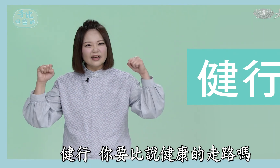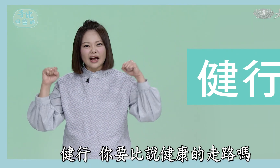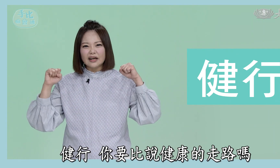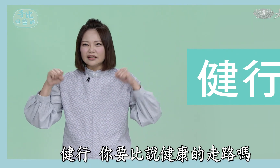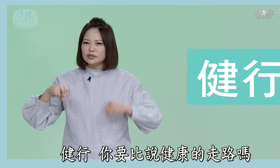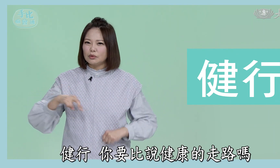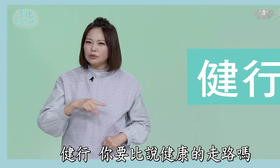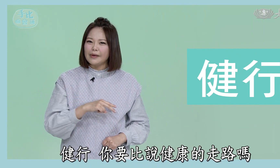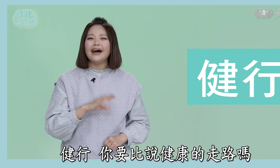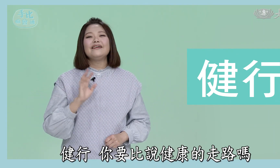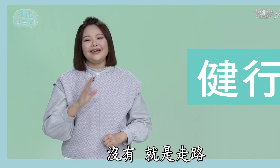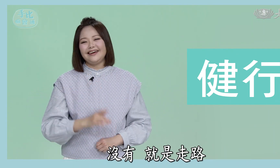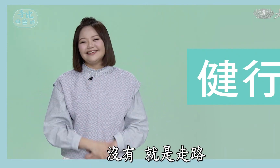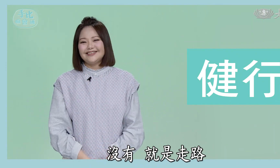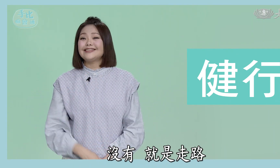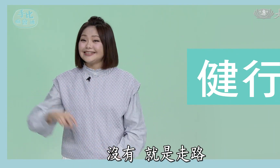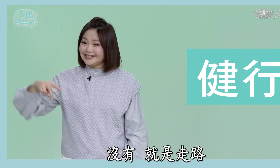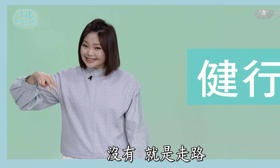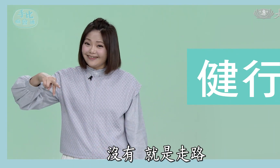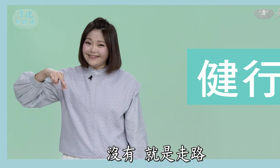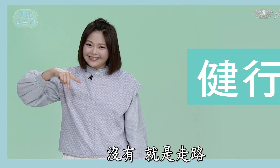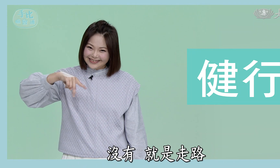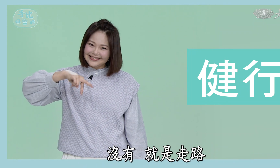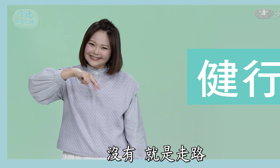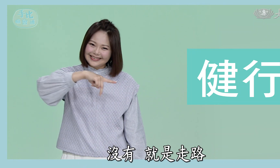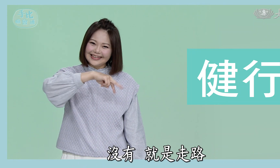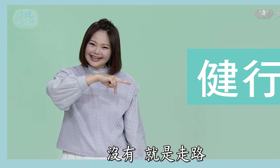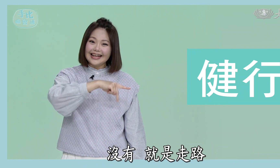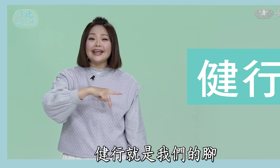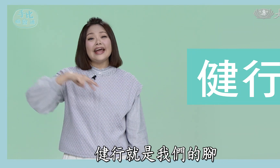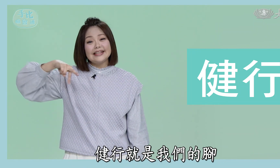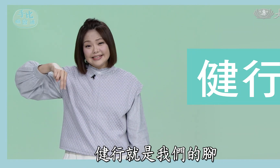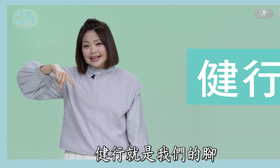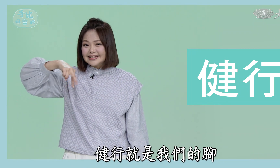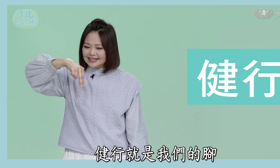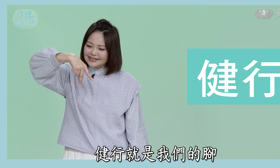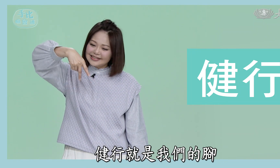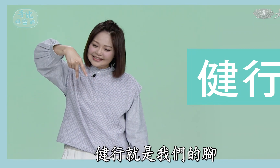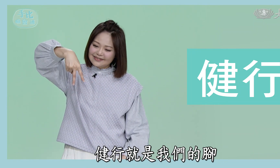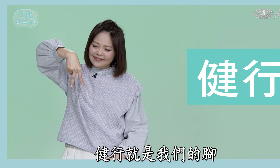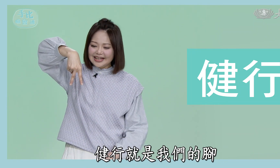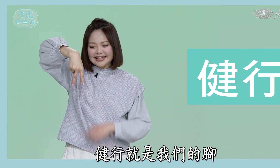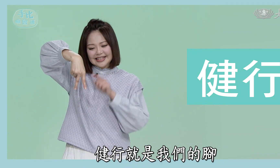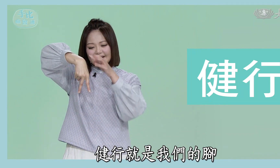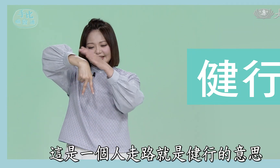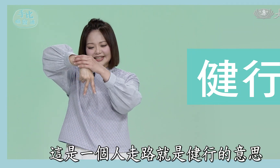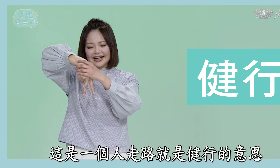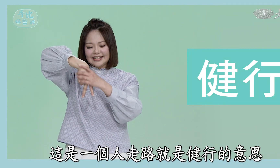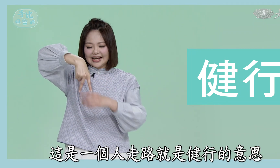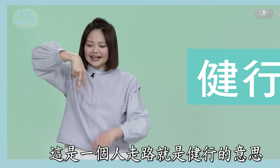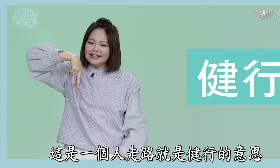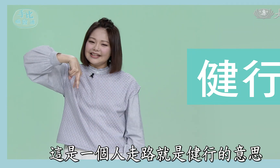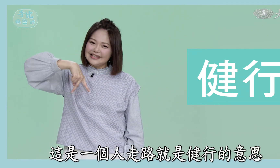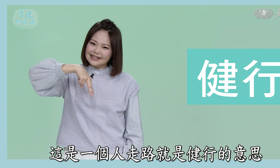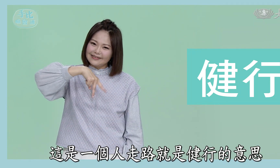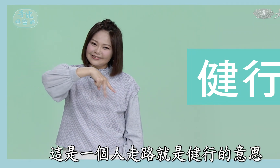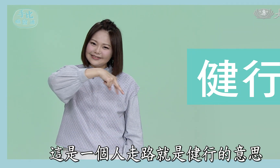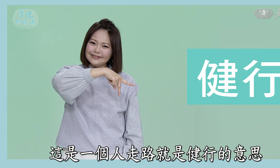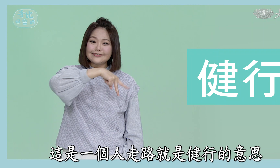康的走路吗？没有，就是走路。对，健行就是我们的脚，这是一个人，走路就